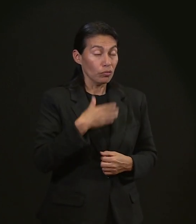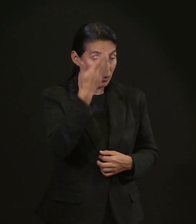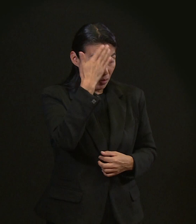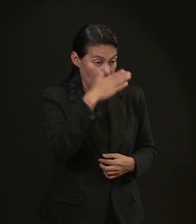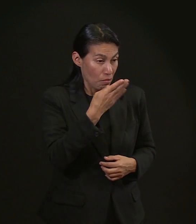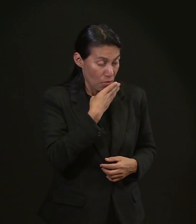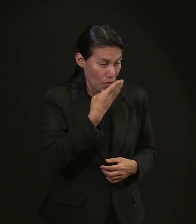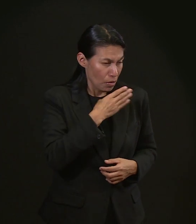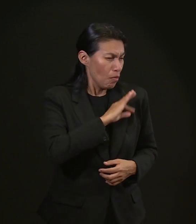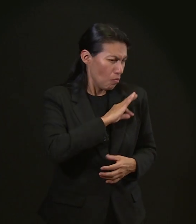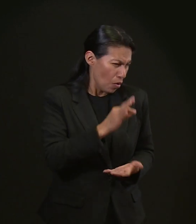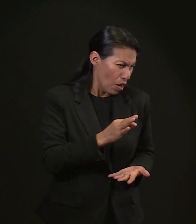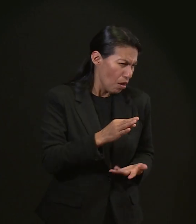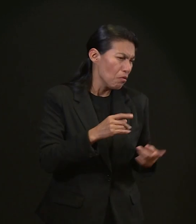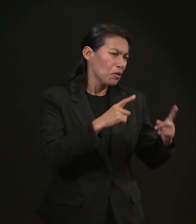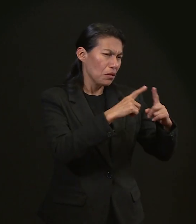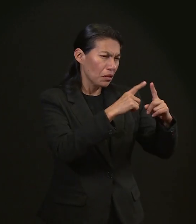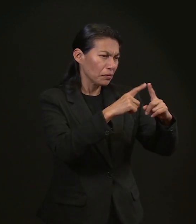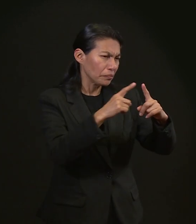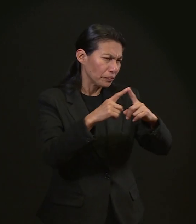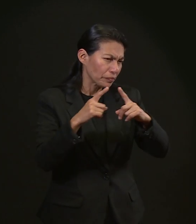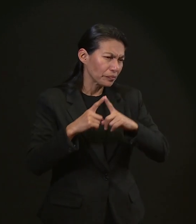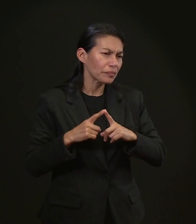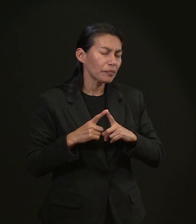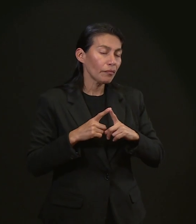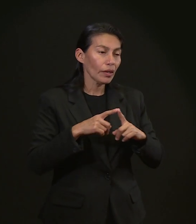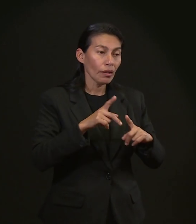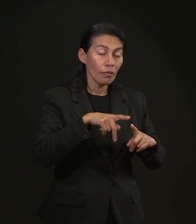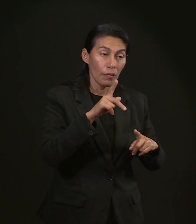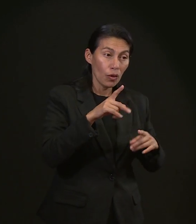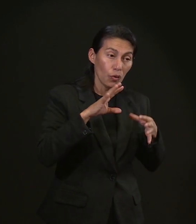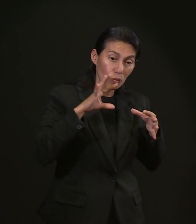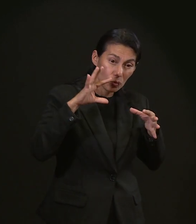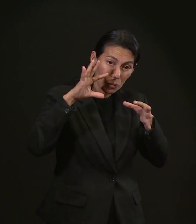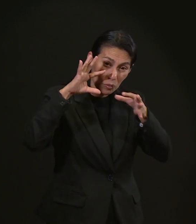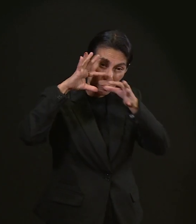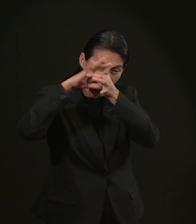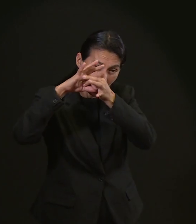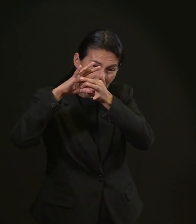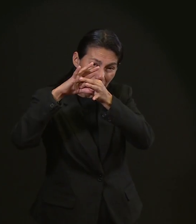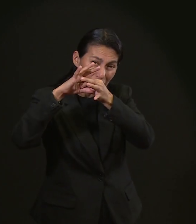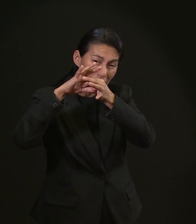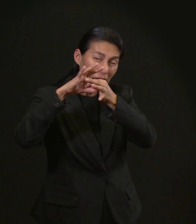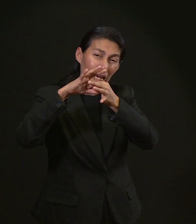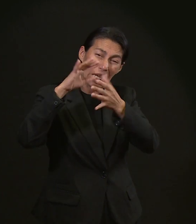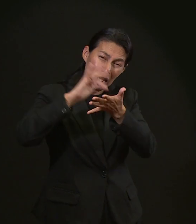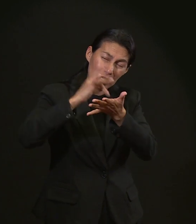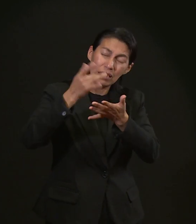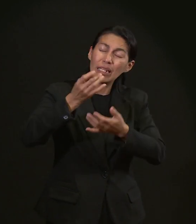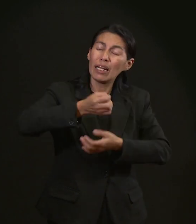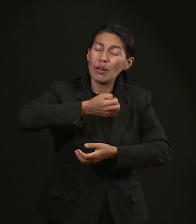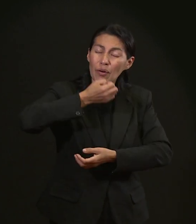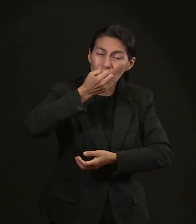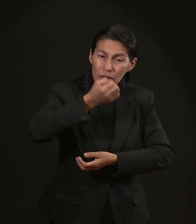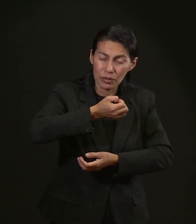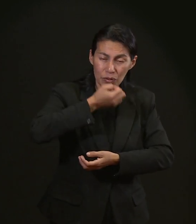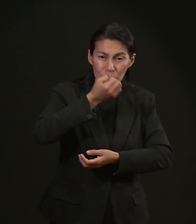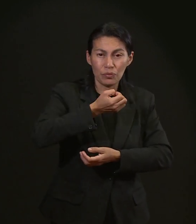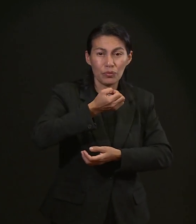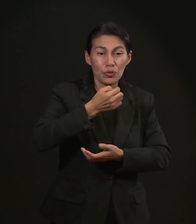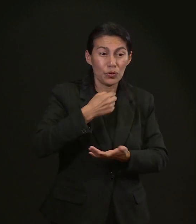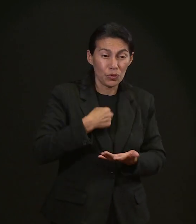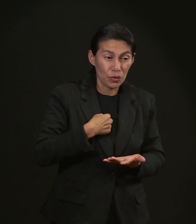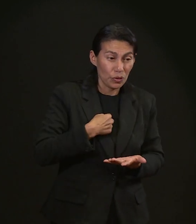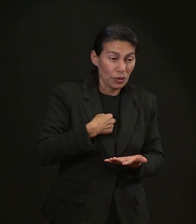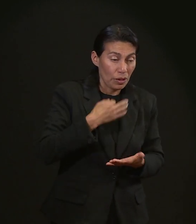biblia yo puedo saber mucho de las iglesias pero hasta que no tenga una conexión con dios a través de la oración